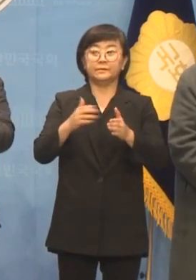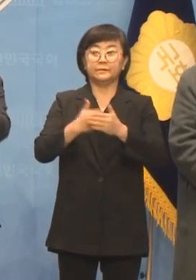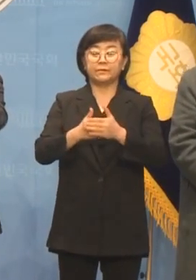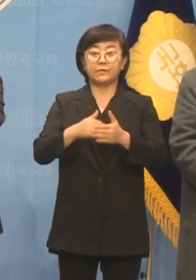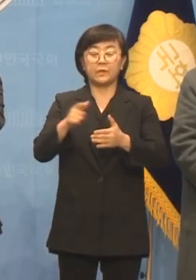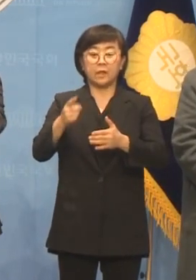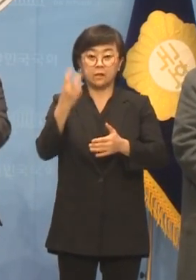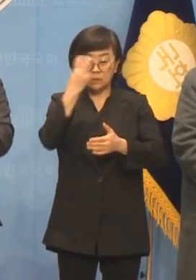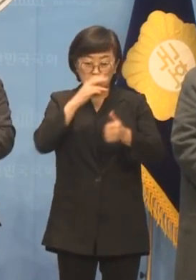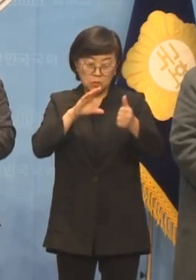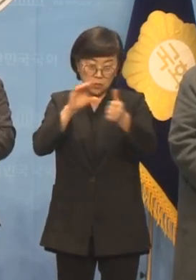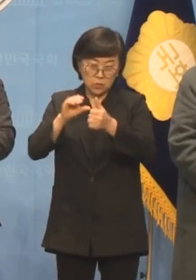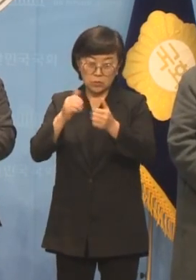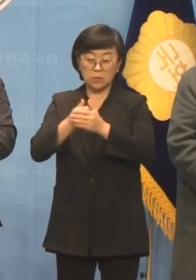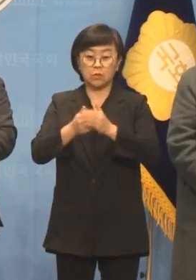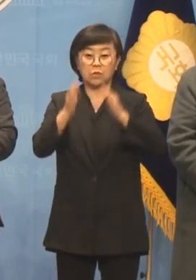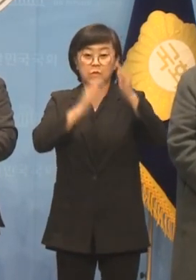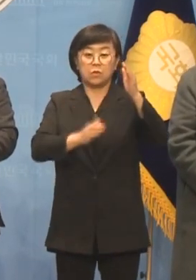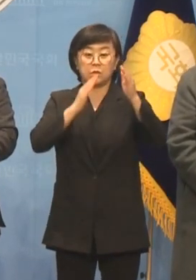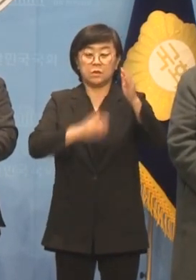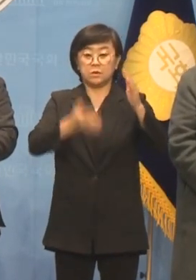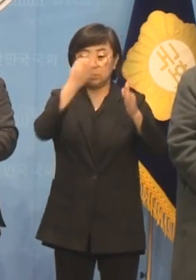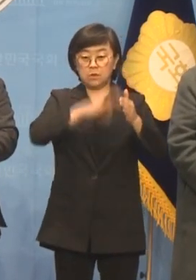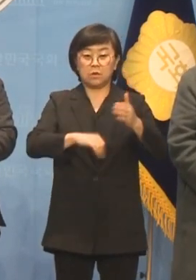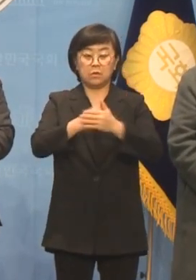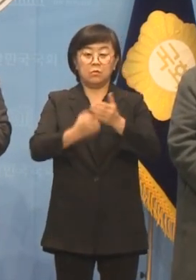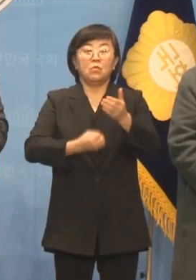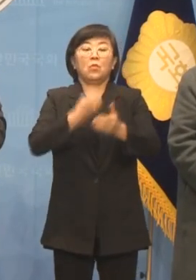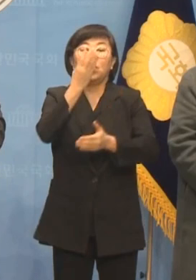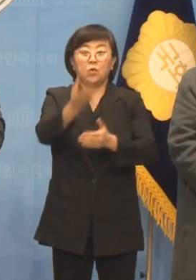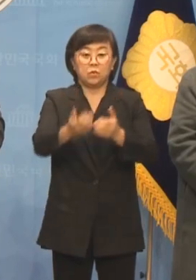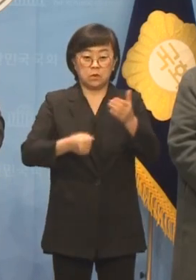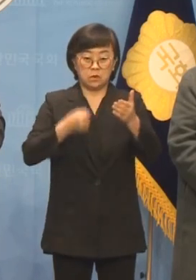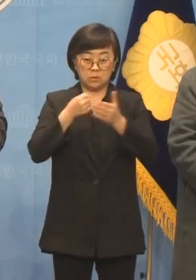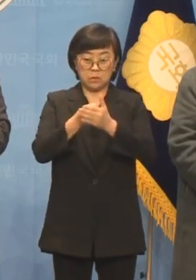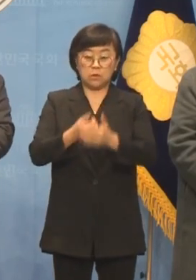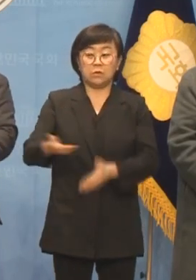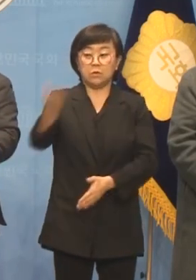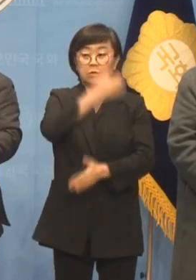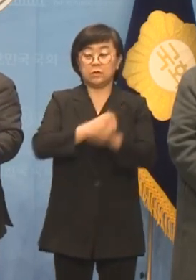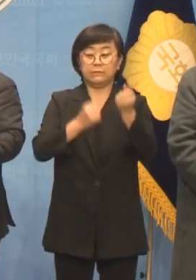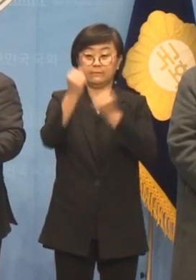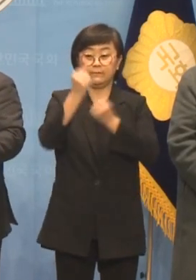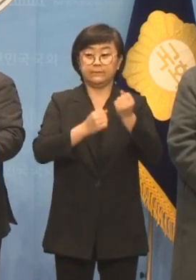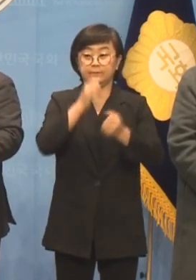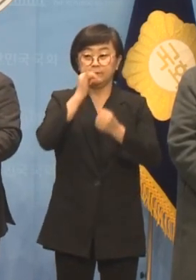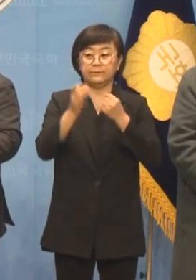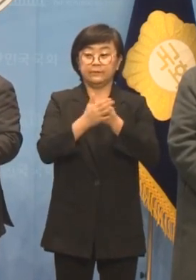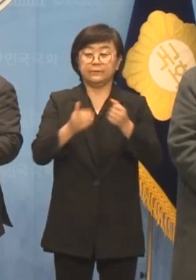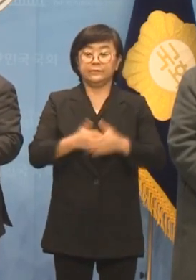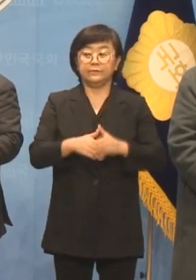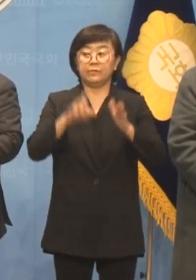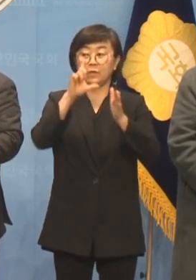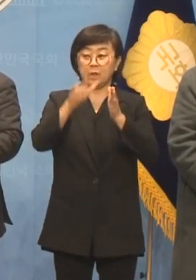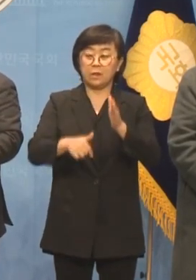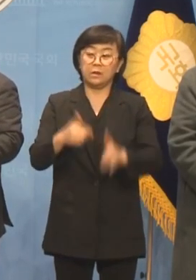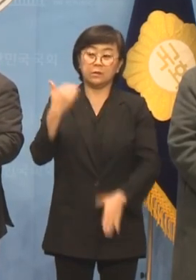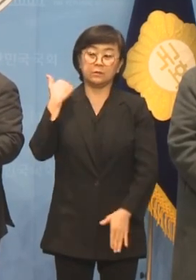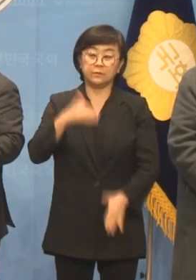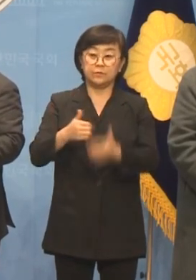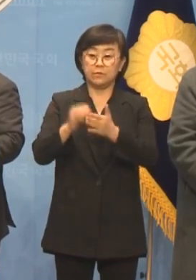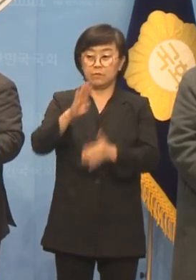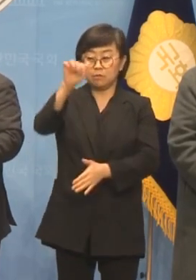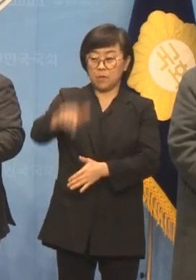탐정 취재와 공익적인 폭로를 결심하셨다는 내용을 기자님들께 다시 한번 제가 힘주어 강조합니다. 시간이 없어서